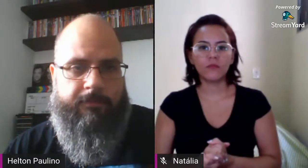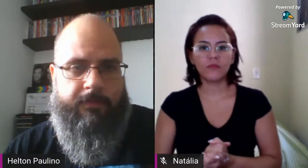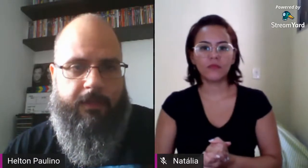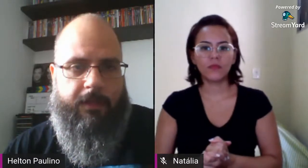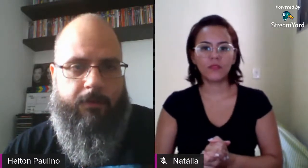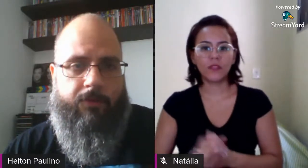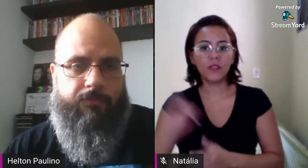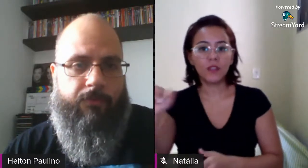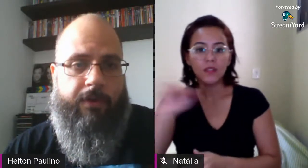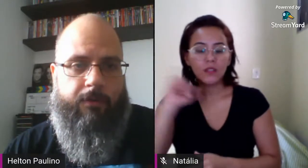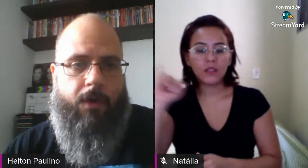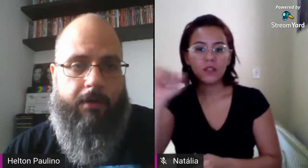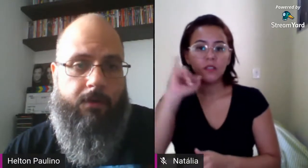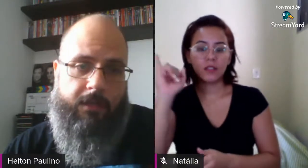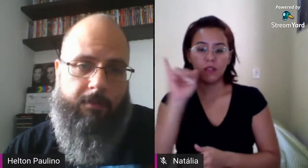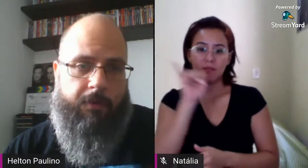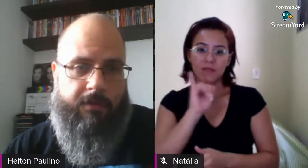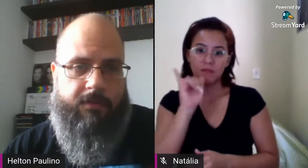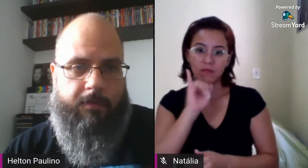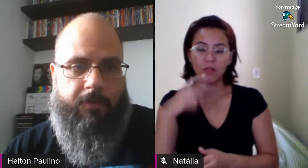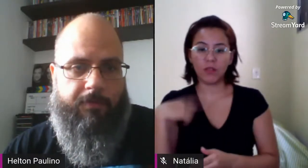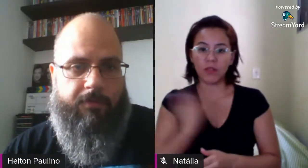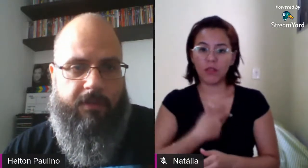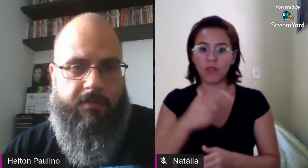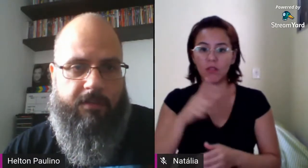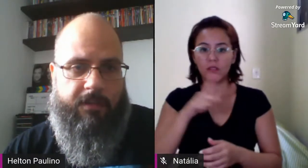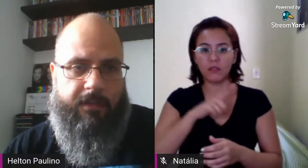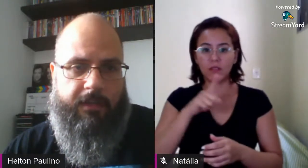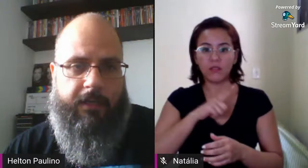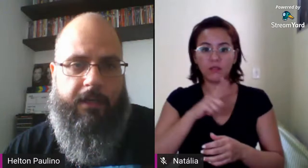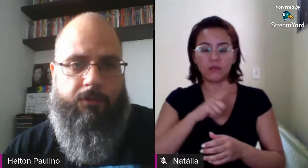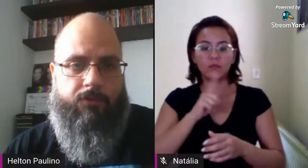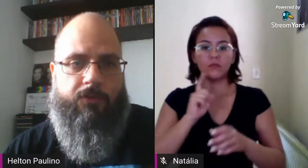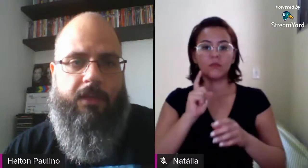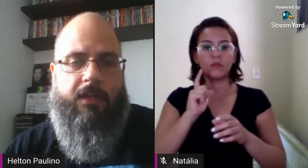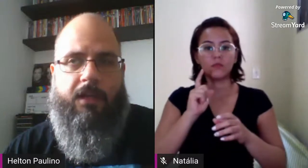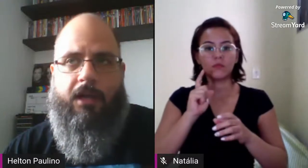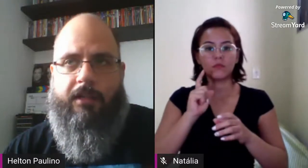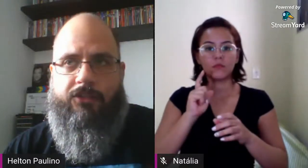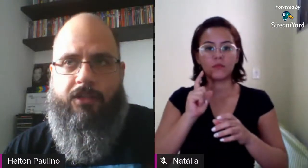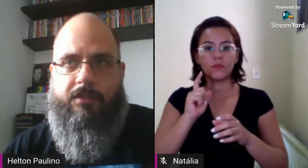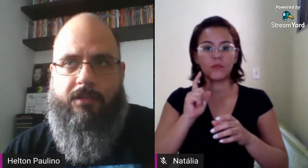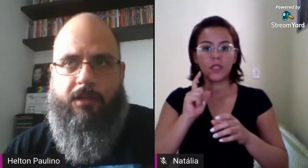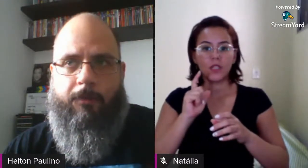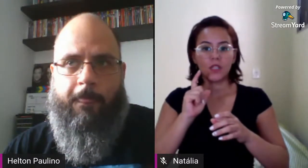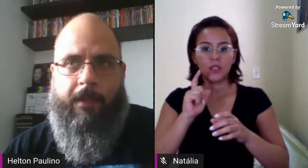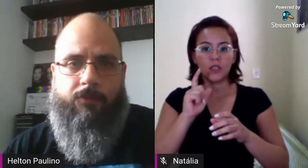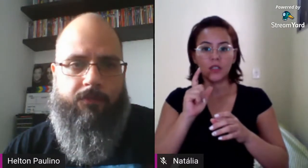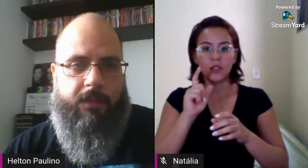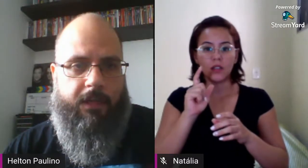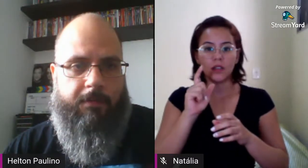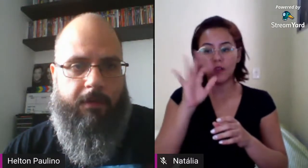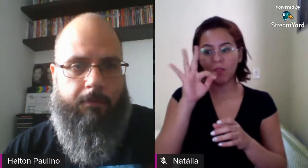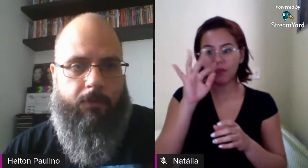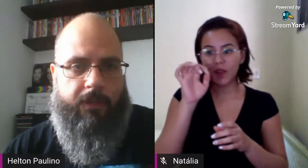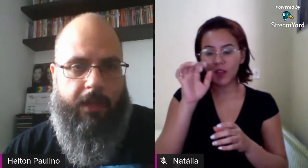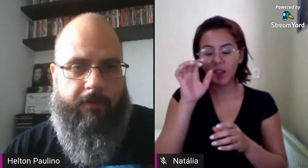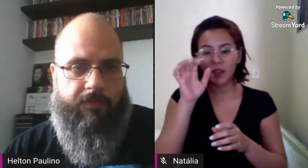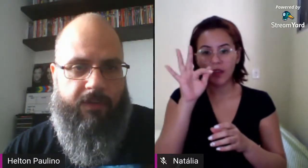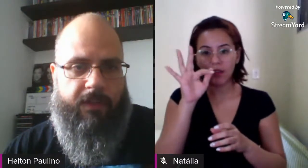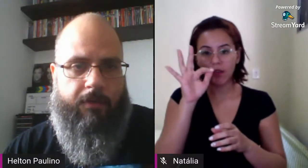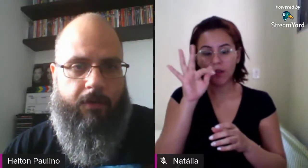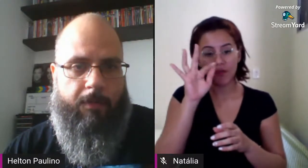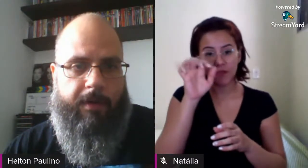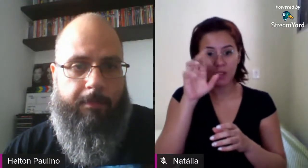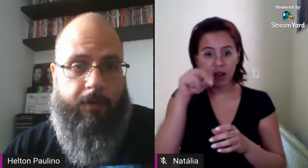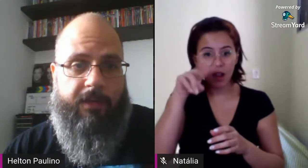Noronha, né? O que foi o Aruanda, por exemplo, em 1960, que criou toda a distinção do cinema moderno